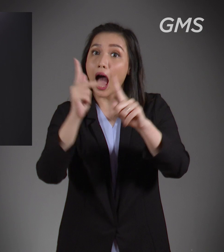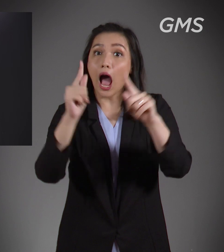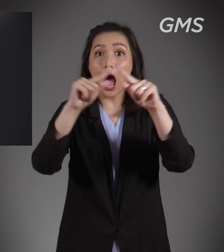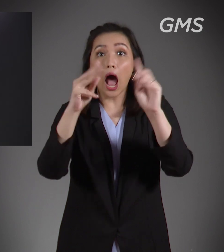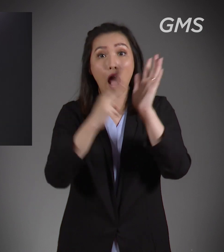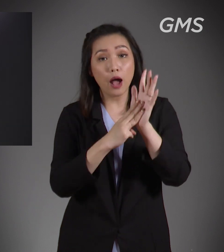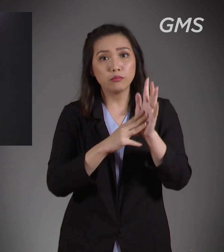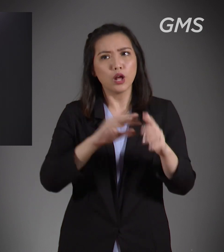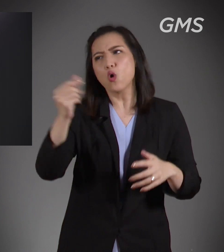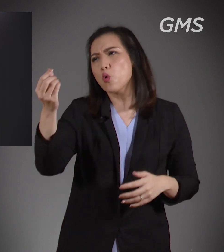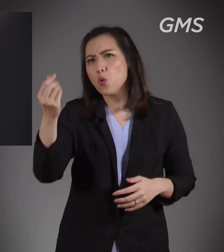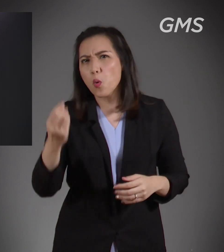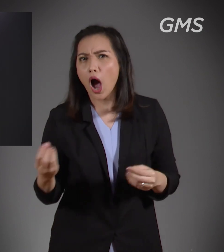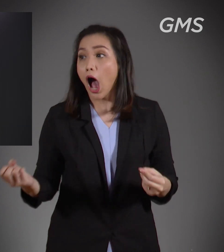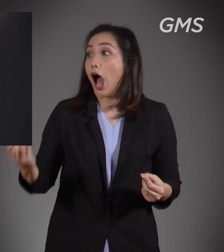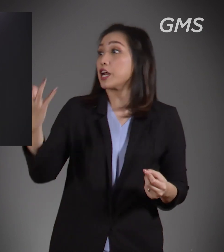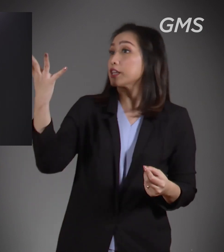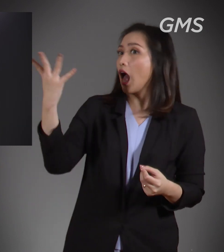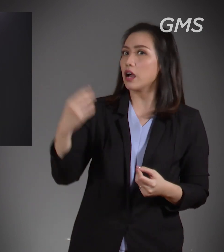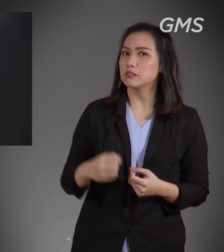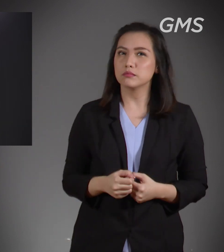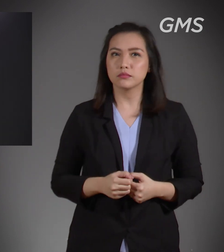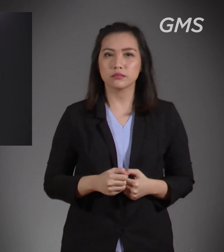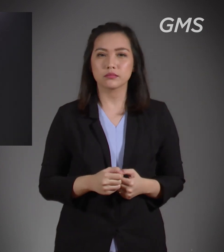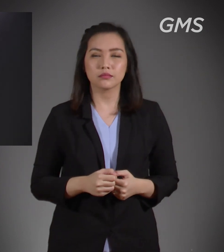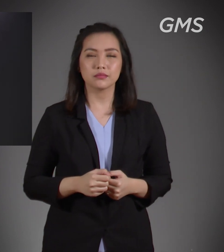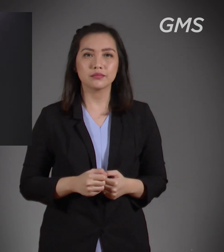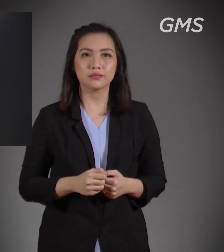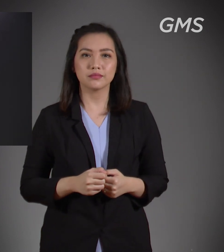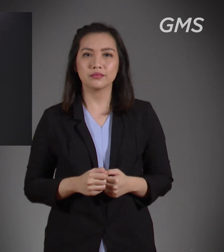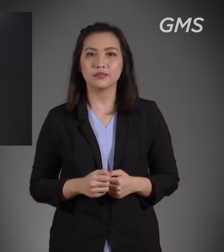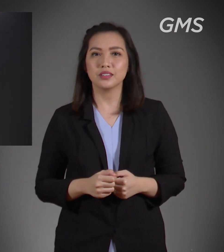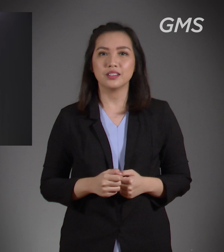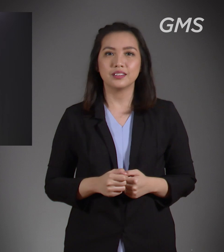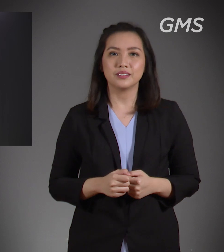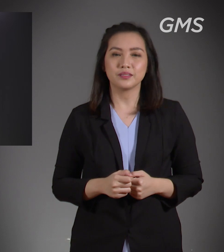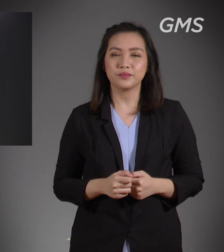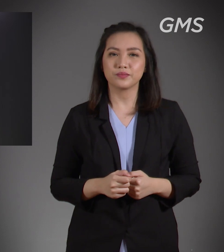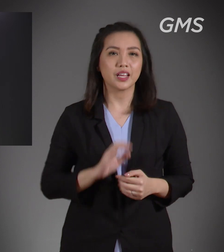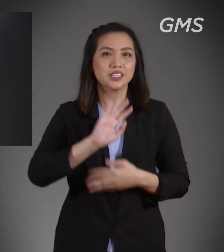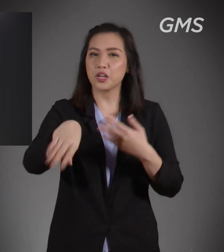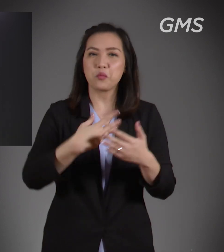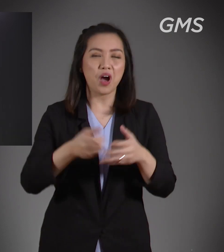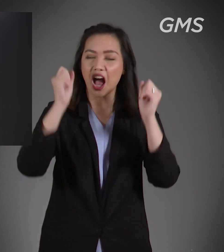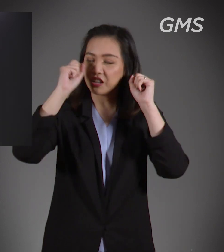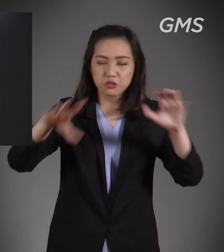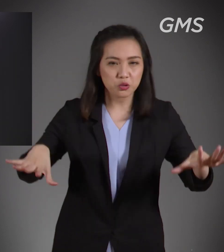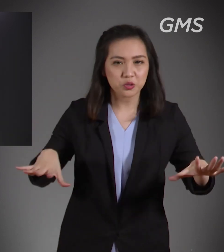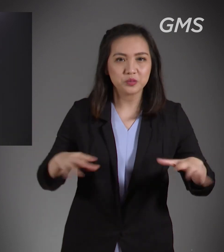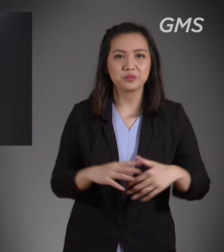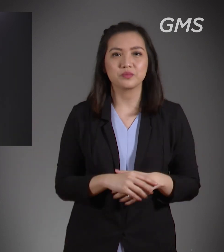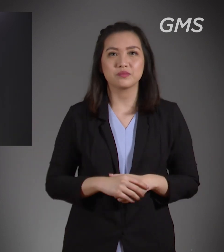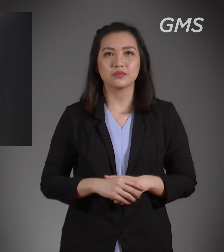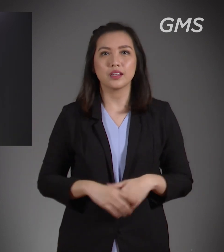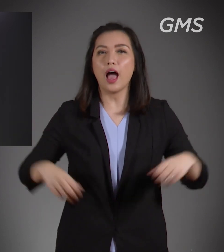valuta, segalanya ditaruh di mana-mana, nanti akhirnya yang membunuh dia apa? Yang uang tidak bisa beli dan uangnya percuma. Kekuatanmu